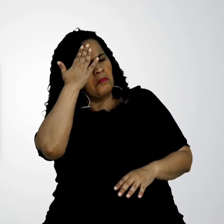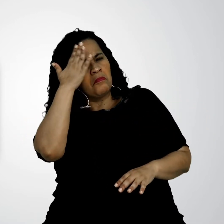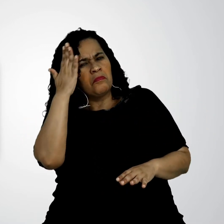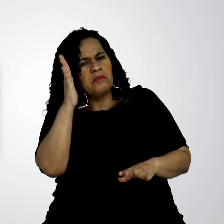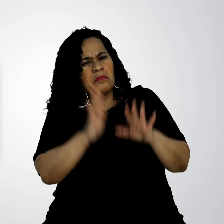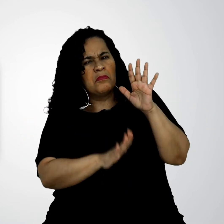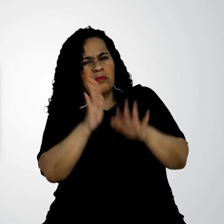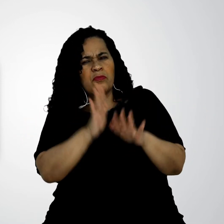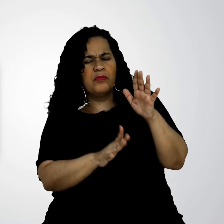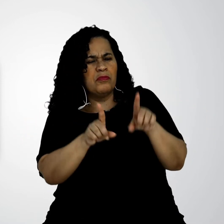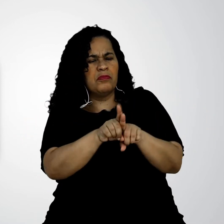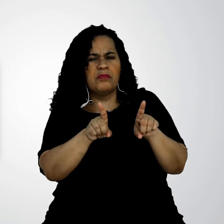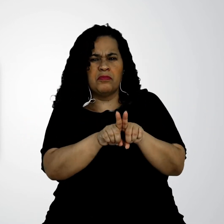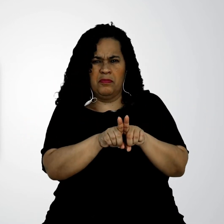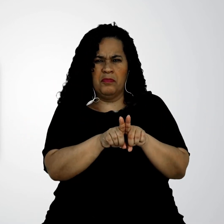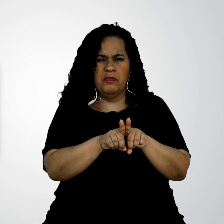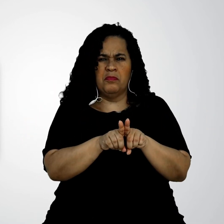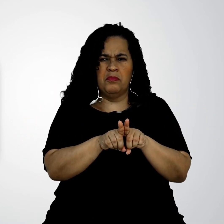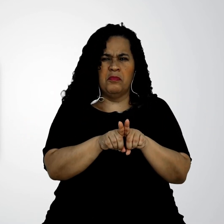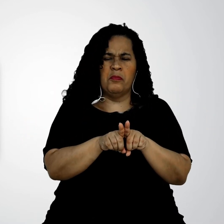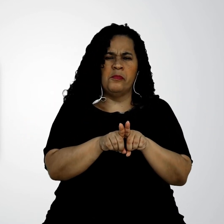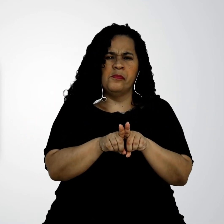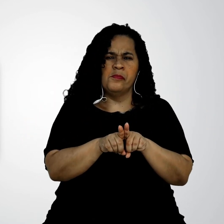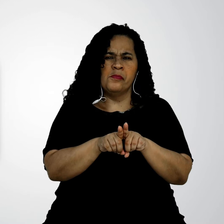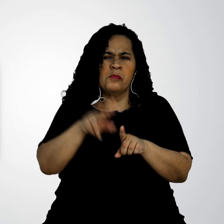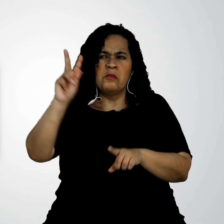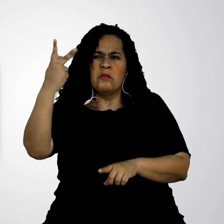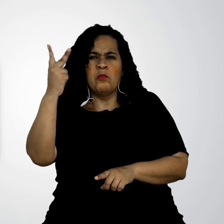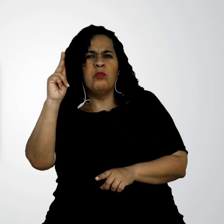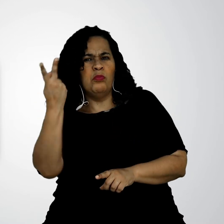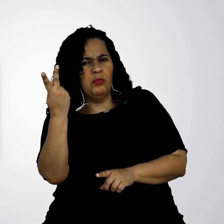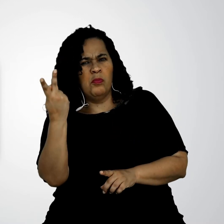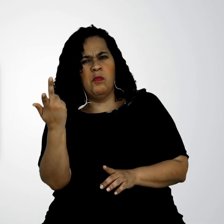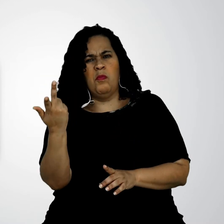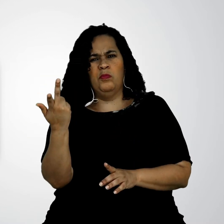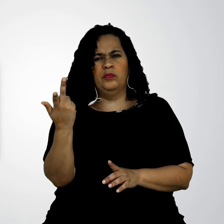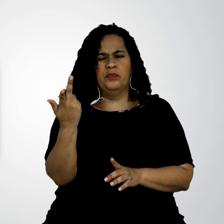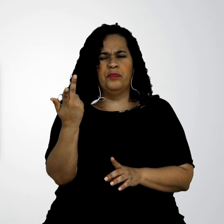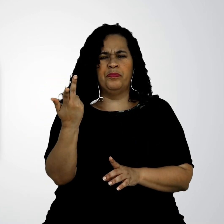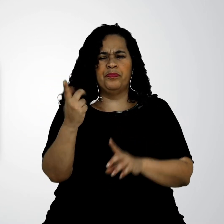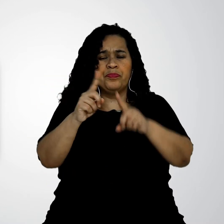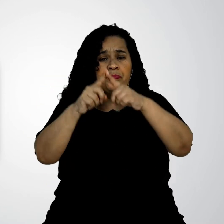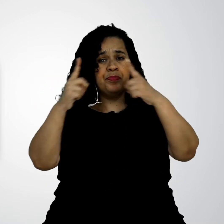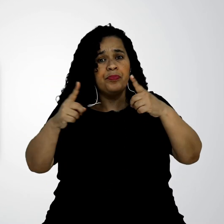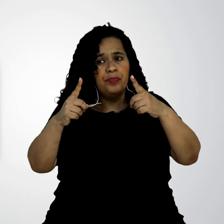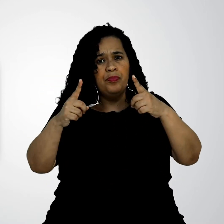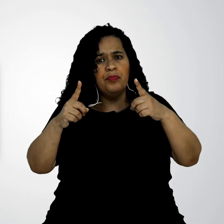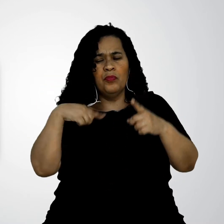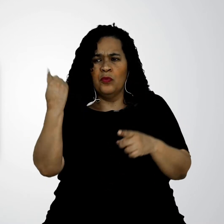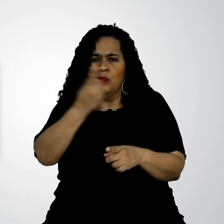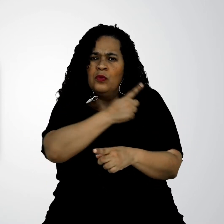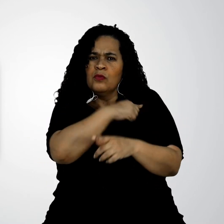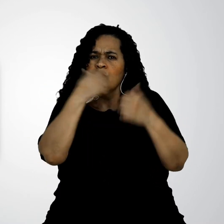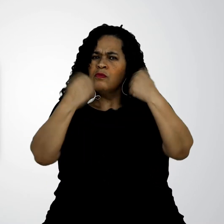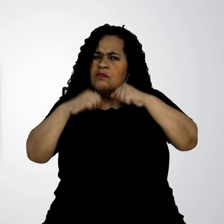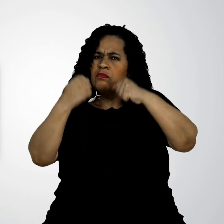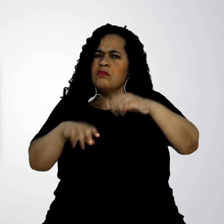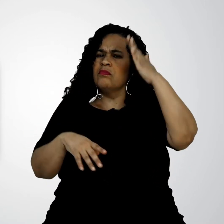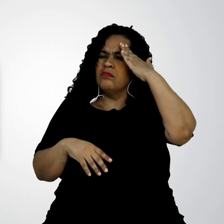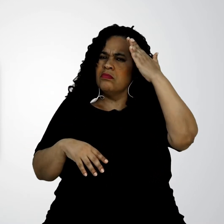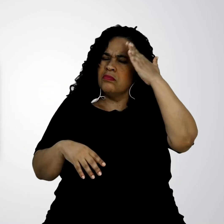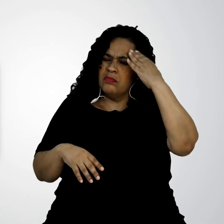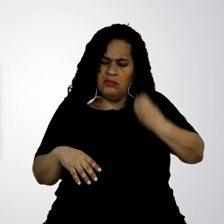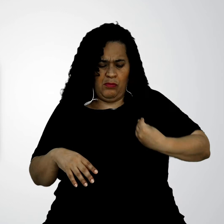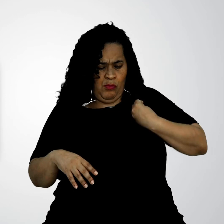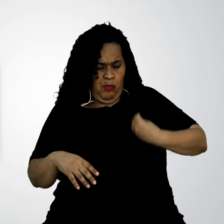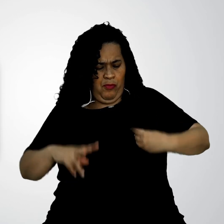a questão da sexualidade, ela foi atingida de uma forma generalizada. Sim, sim. E talvez um dos ambientes mais escuros, né, da vida humana